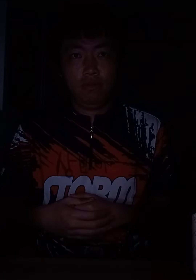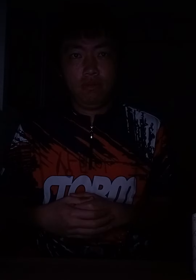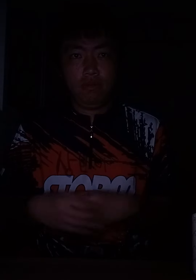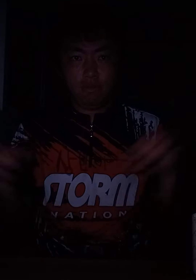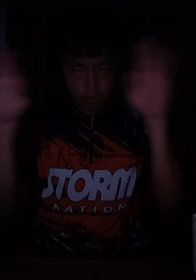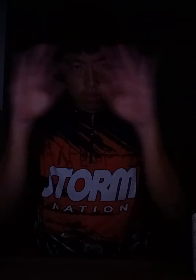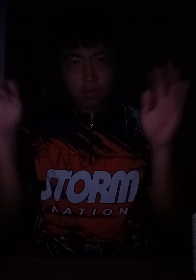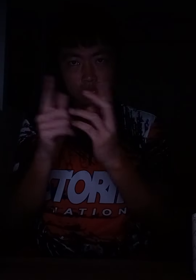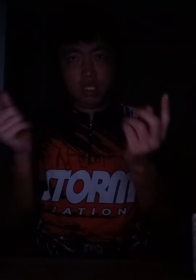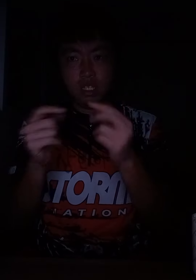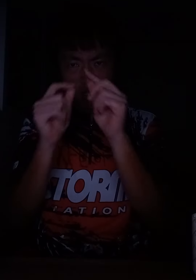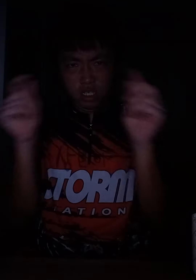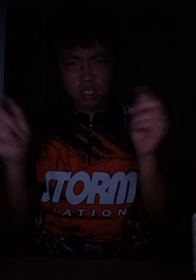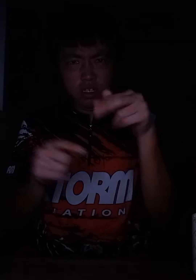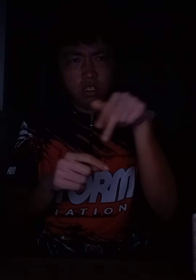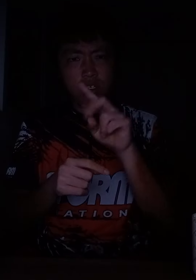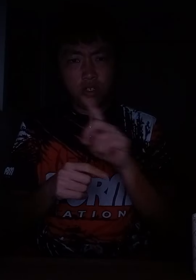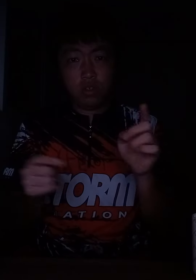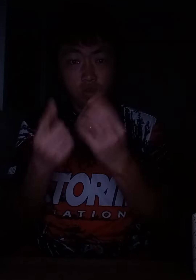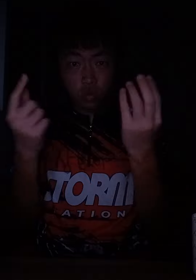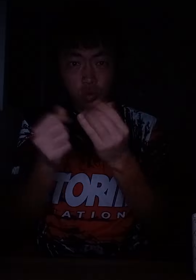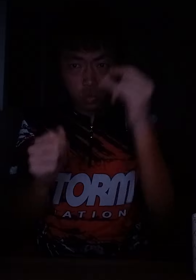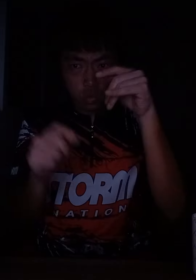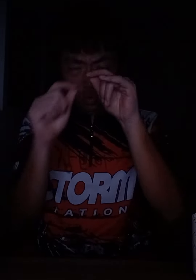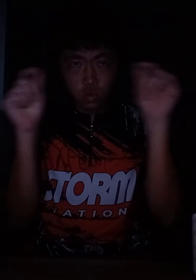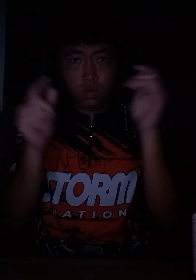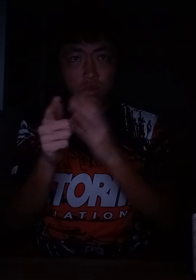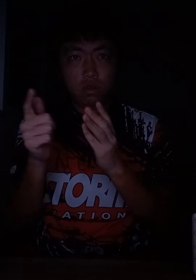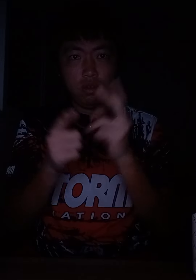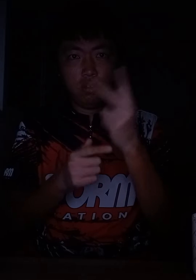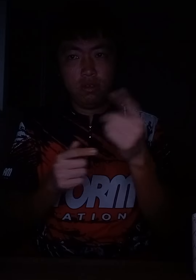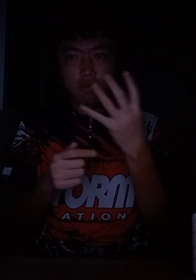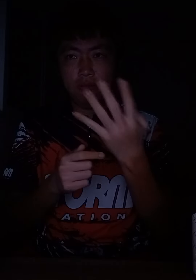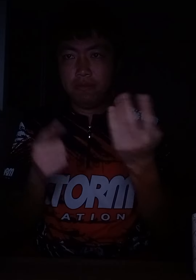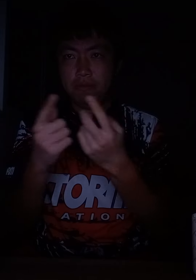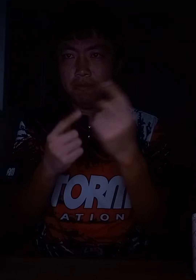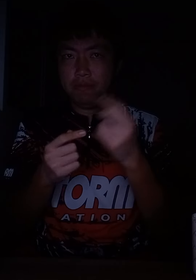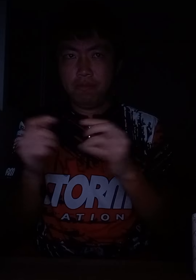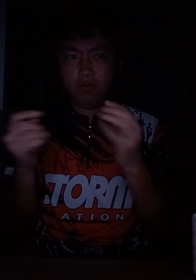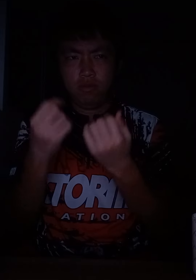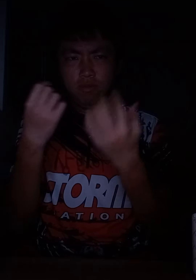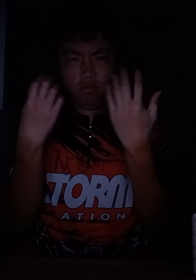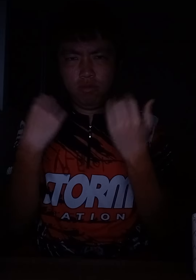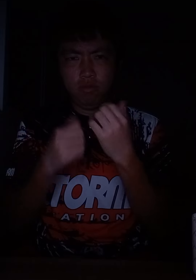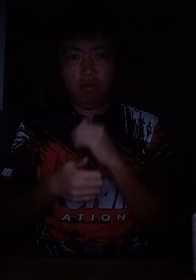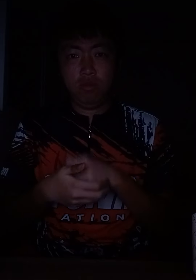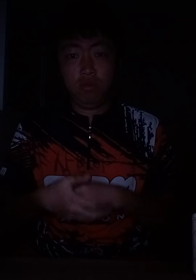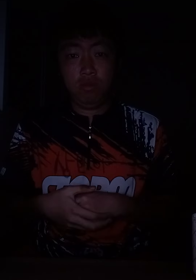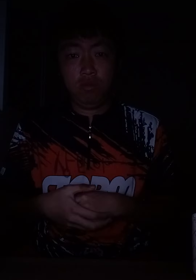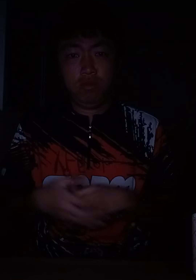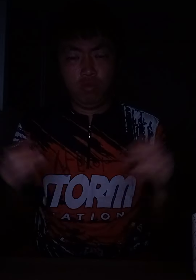어젯밤 서울 양천구 아파트 단지 일대 정전이 발생해 3,500여 가구가 불편을 겪었습니다. 어제 오후에는